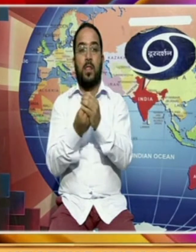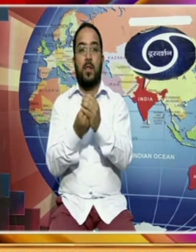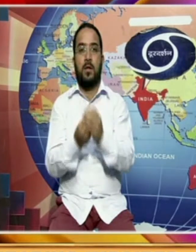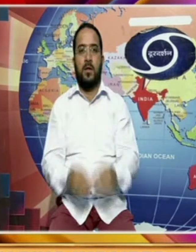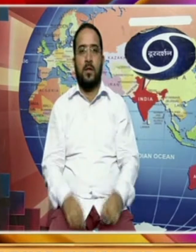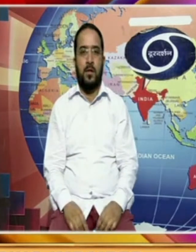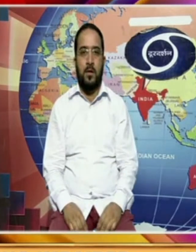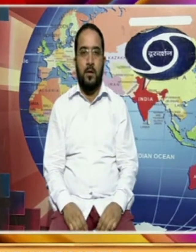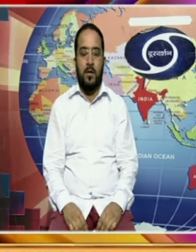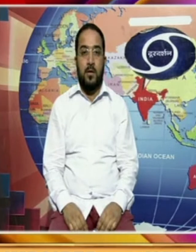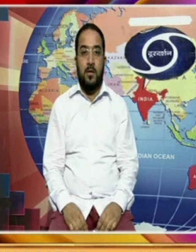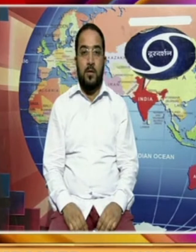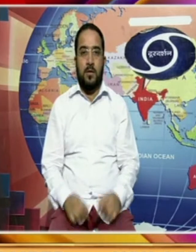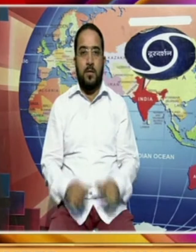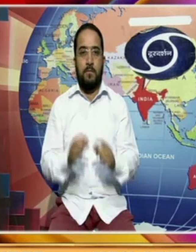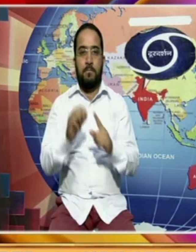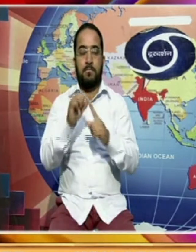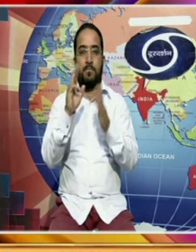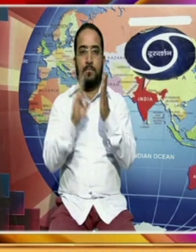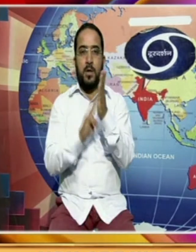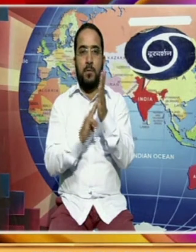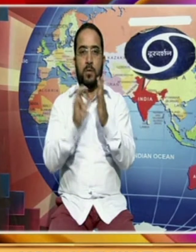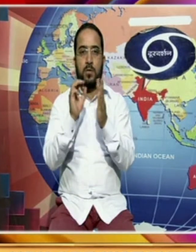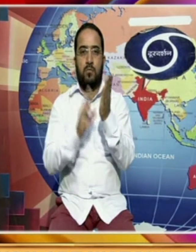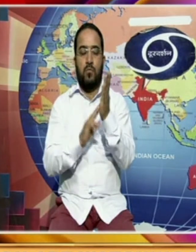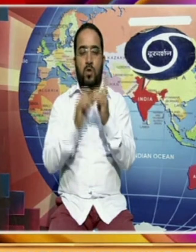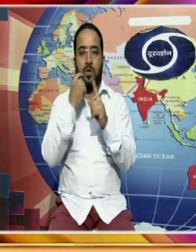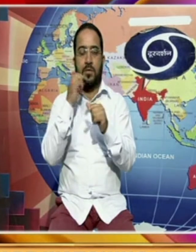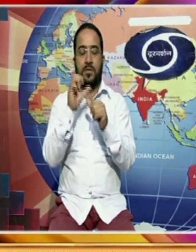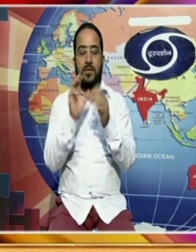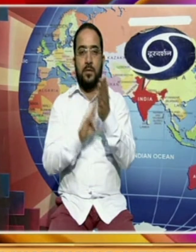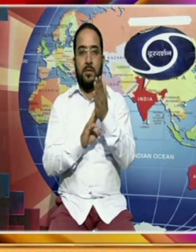वज़ारत ख़ारिजा ने बताया कि समिट में वज़ीर आज़म की शिरकत से